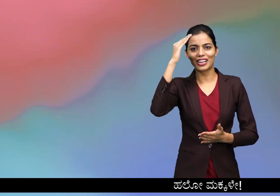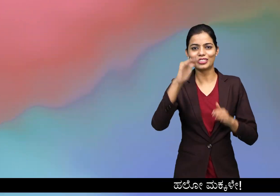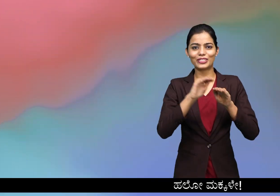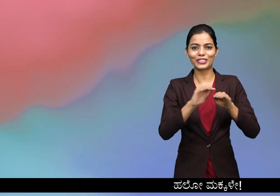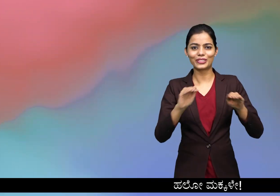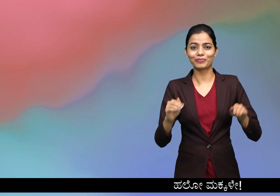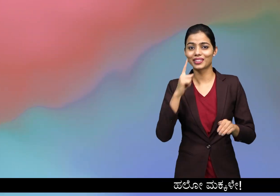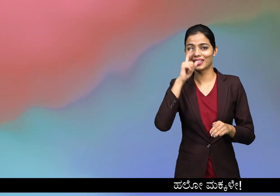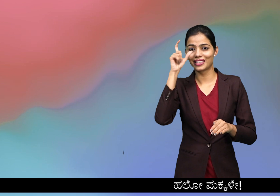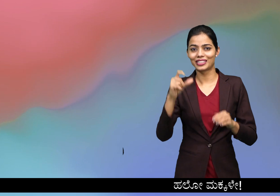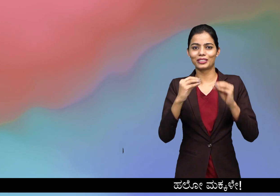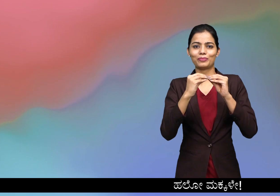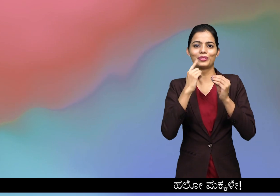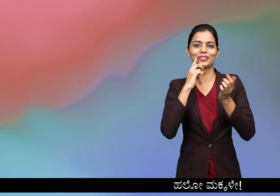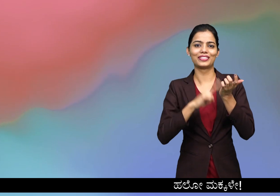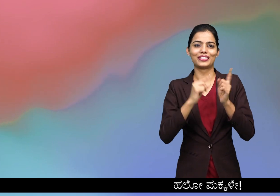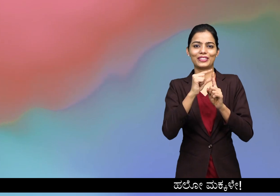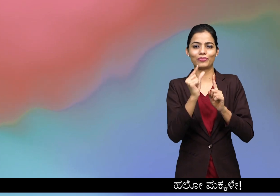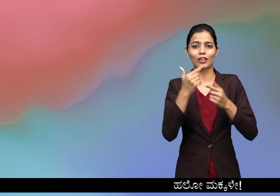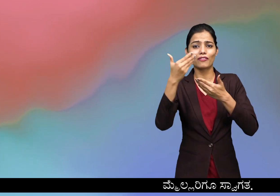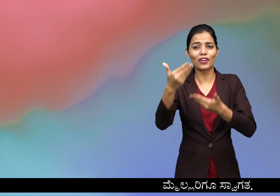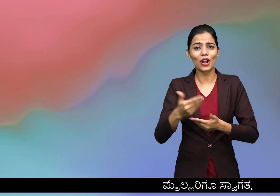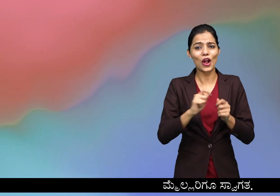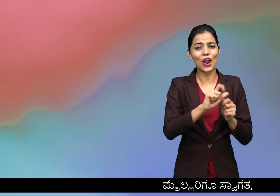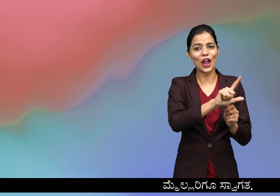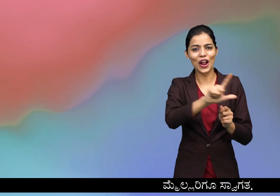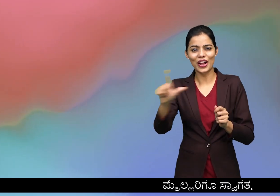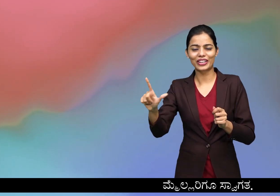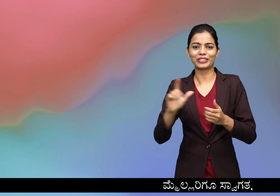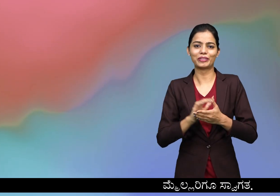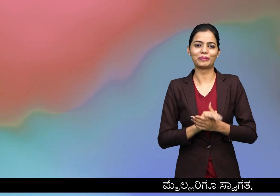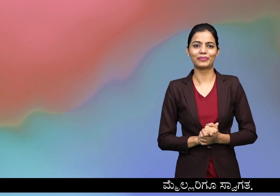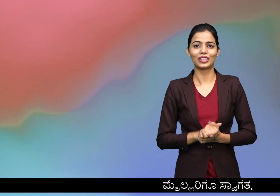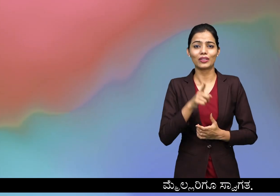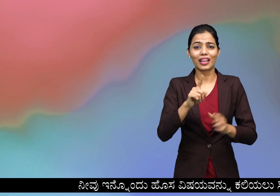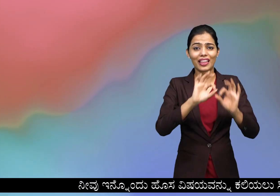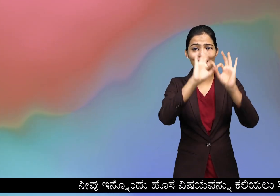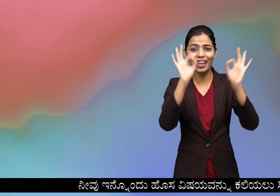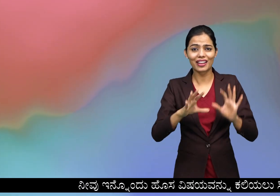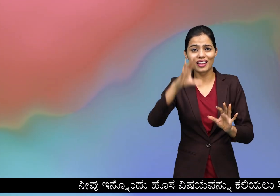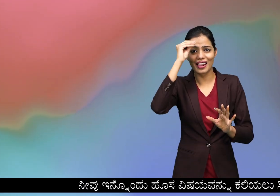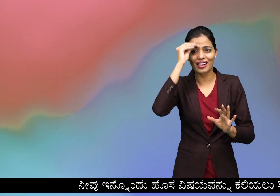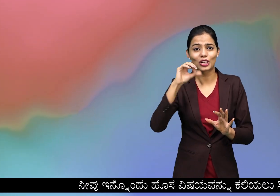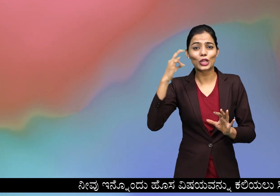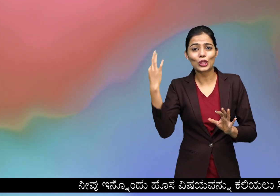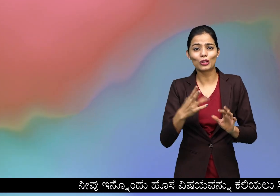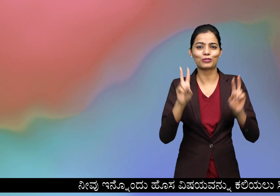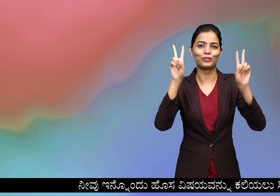ಹಲೋ ಮಕ್ಕಳೇ, ನಾನು ಪುಷ್ಪಾ ಮುರುಗೇಶ್ ಕುಳೇದ್. ನಿಮ್ಮೆಲ್ಲರಿಗೂ ಸ್ವಾಗತ. ನೀವು ಇನ್ನೊಂದು ಹೊಸ ವಿಷಯವನ್ನು ಕಲಿಯಲು